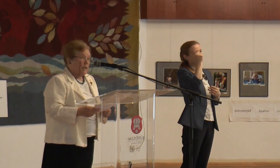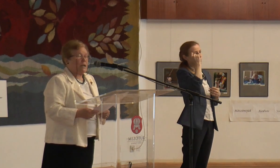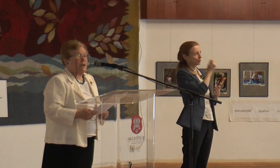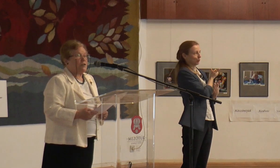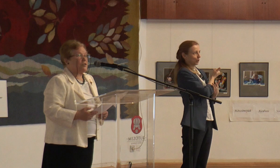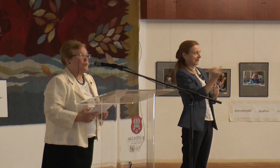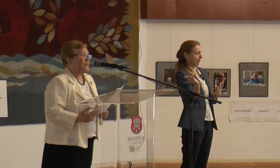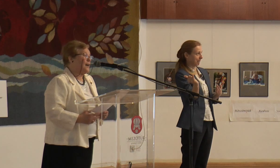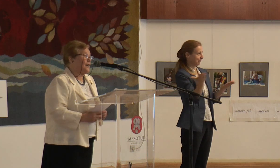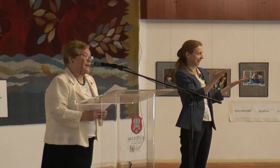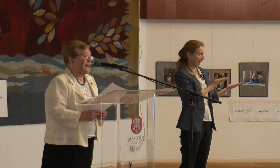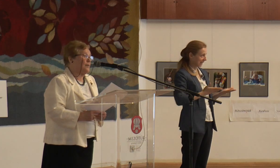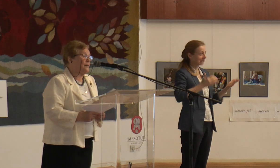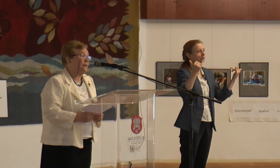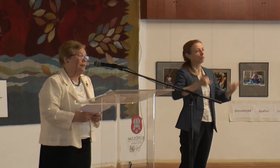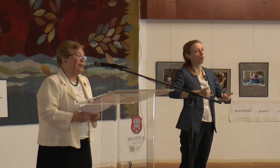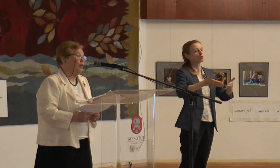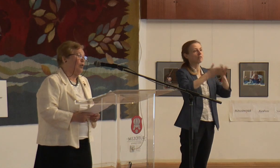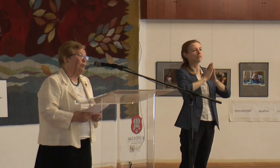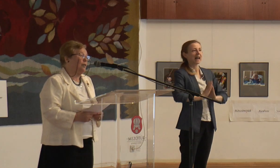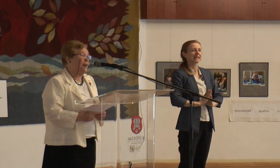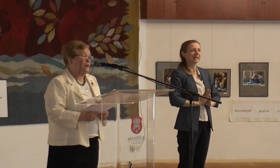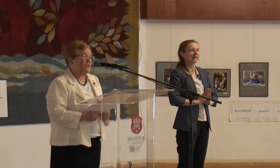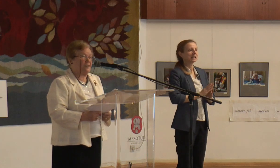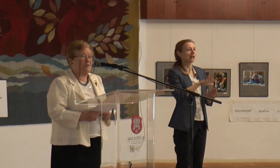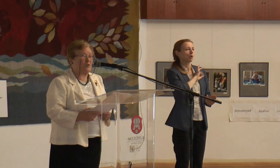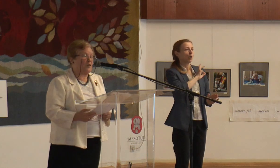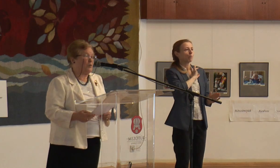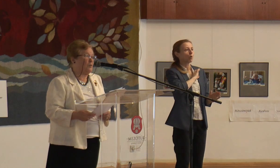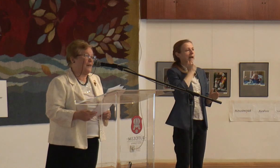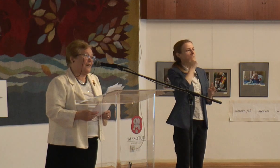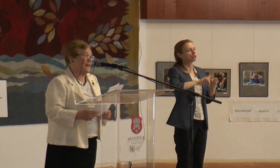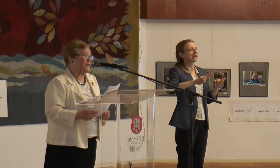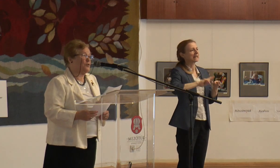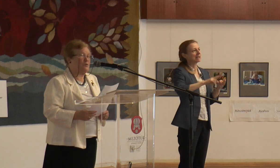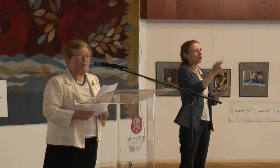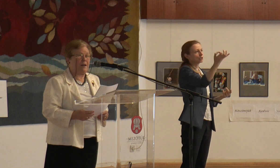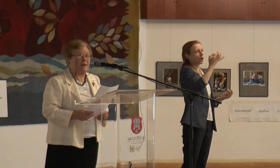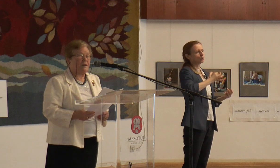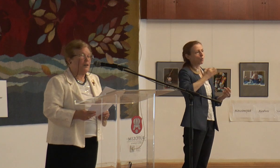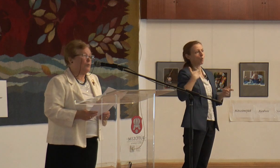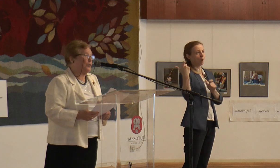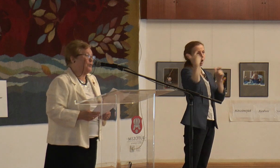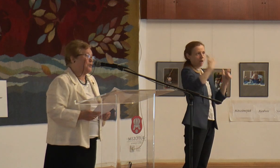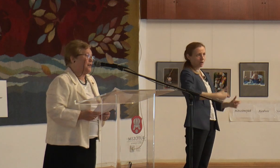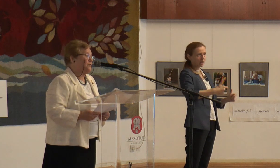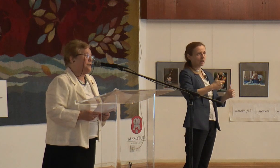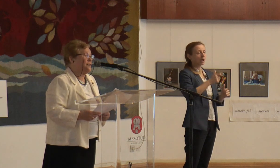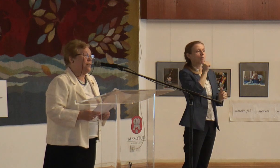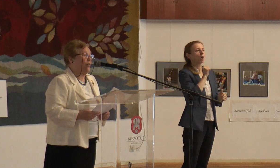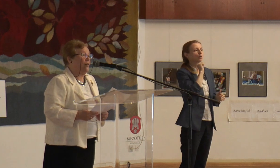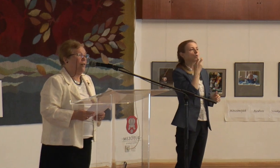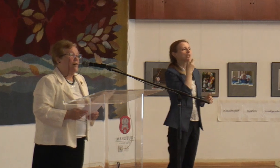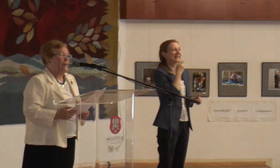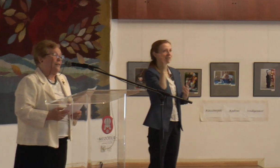mindenkit, és most felkérnék a polgármesteri hivatalból megjelent körünkben Patkos